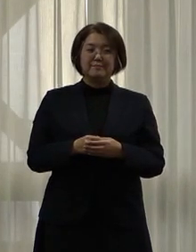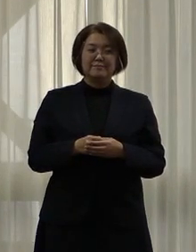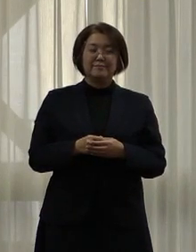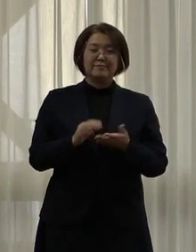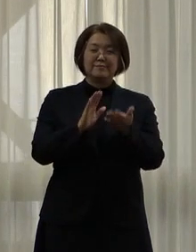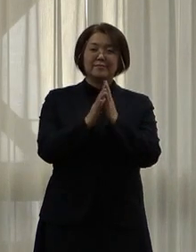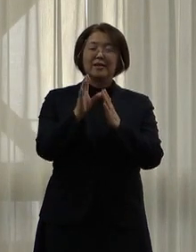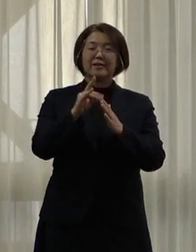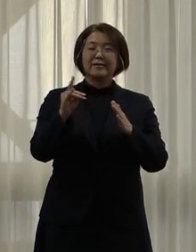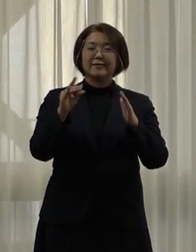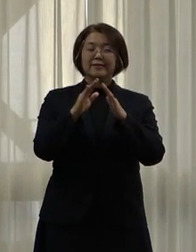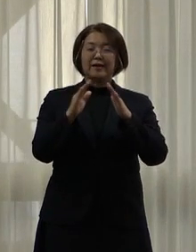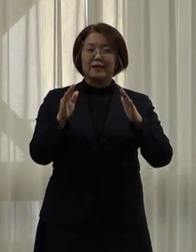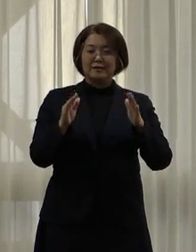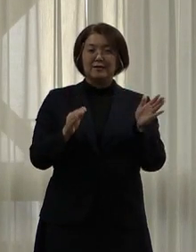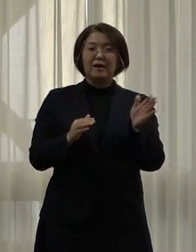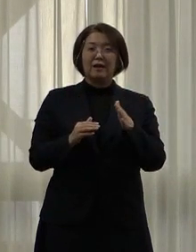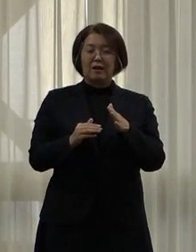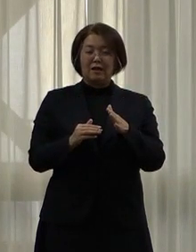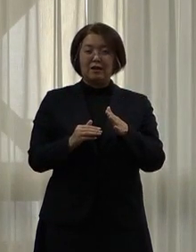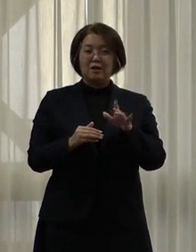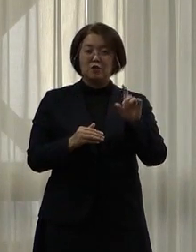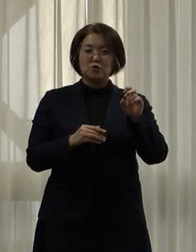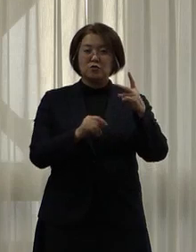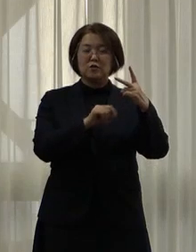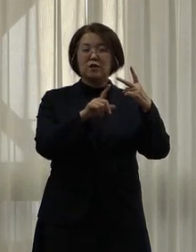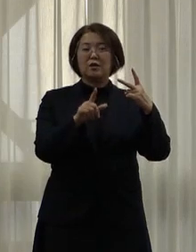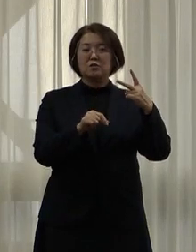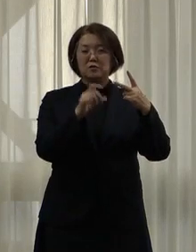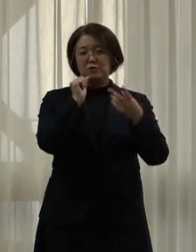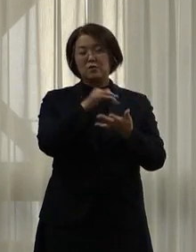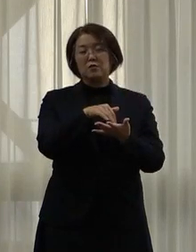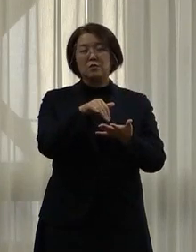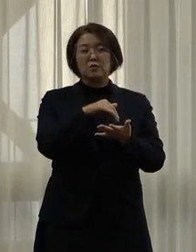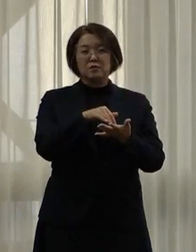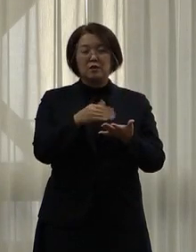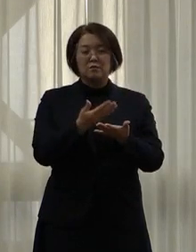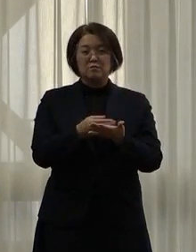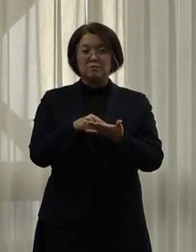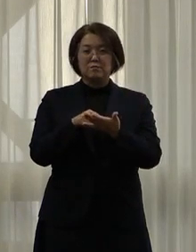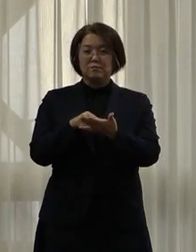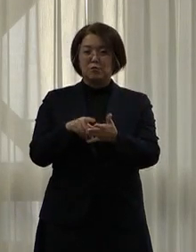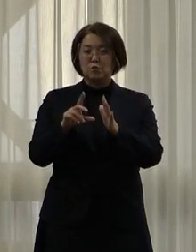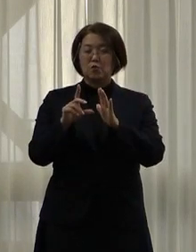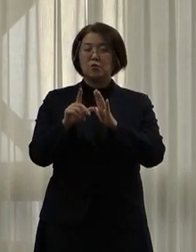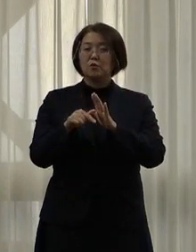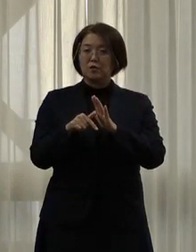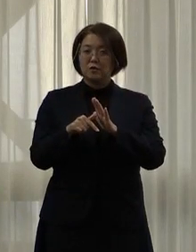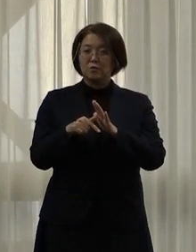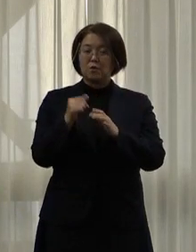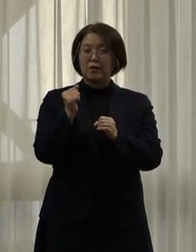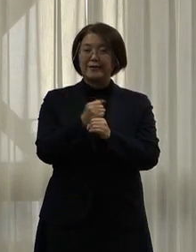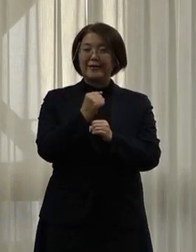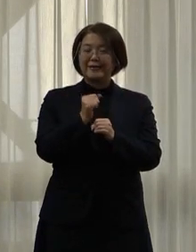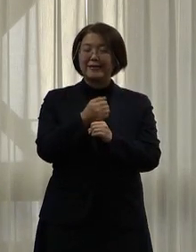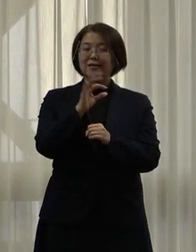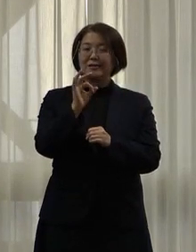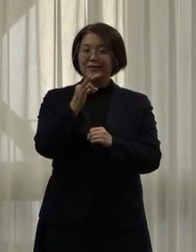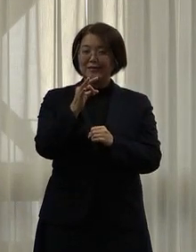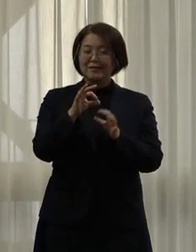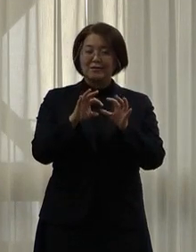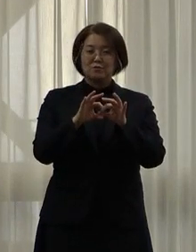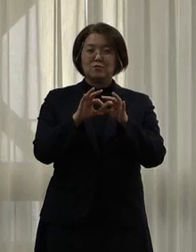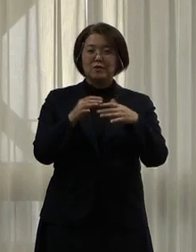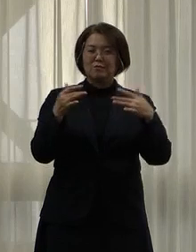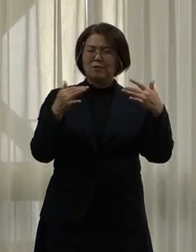県議会側からですね、12月の予算要望等の時にも建設費 の、 議論